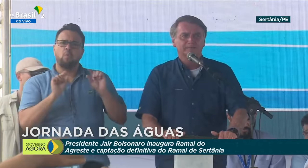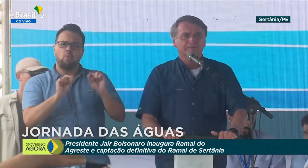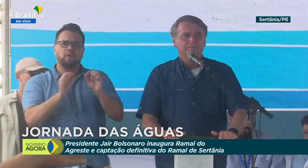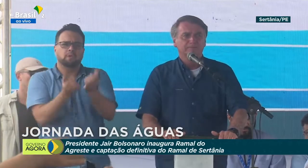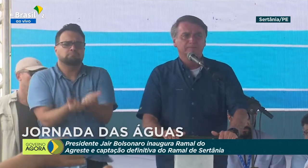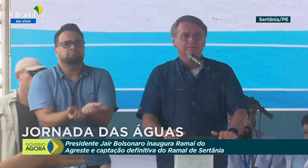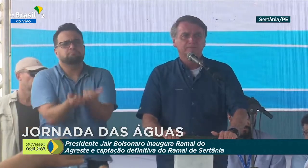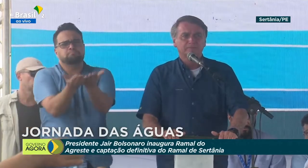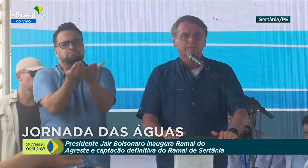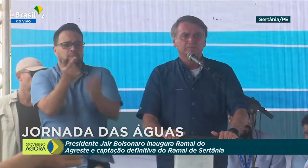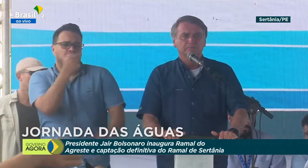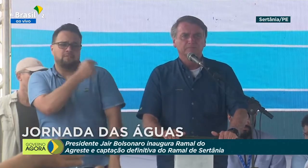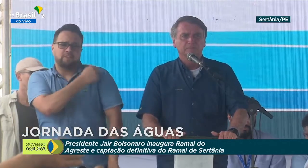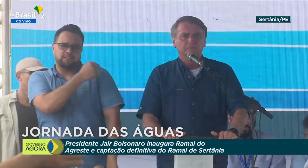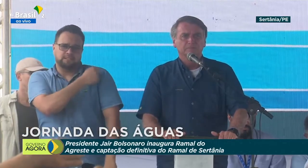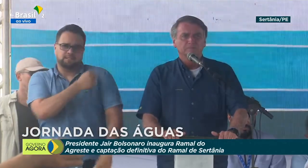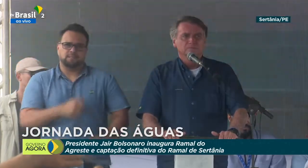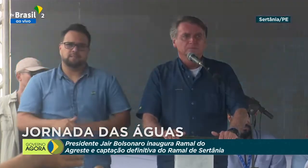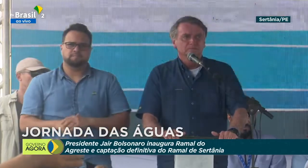vacina.